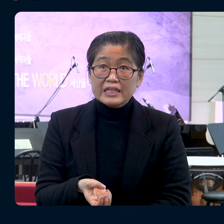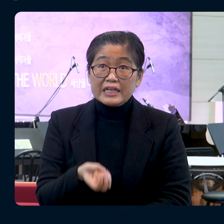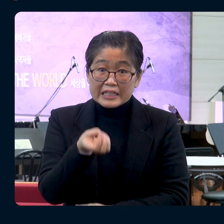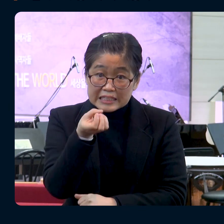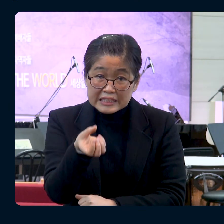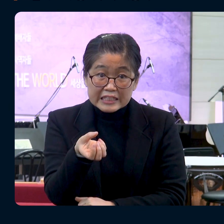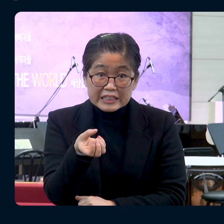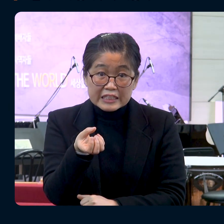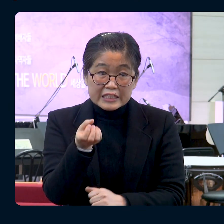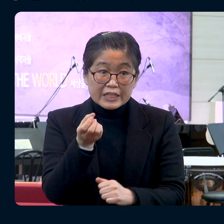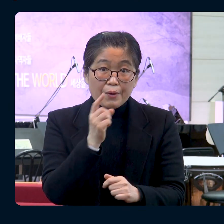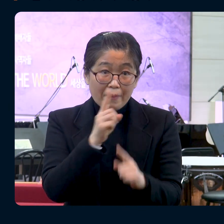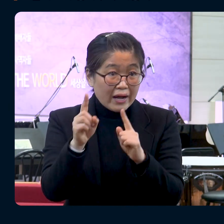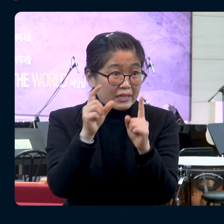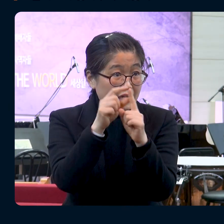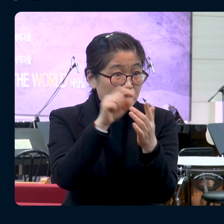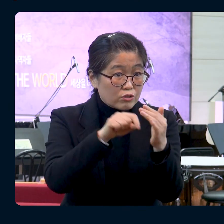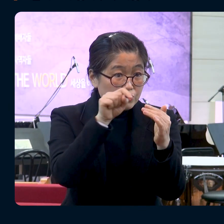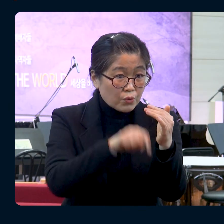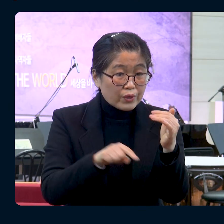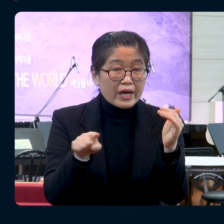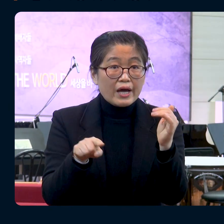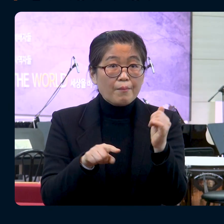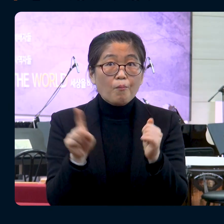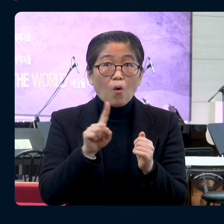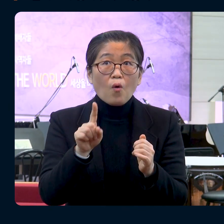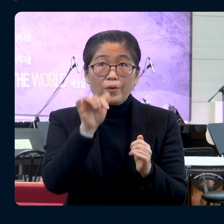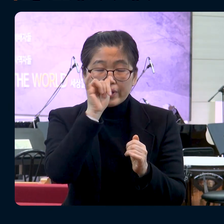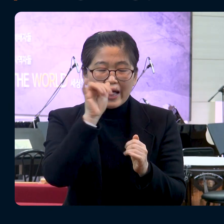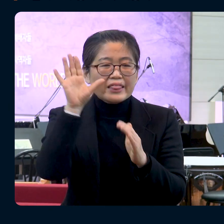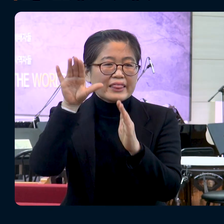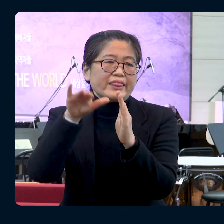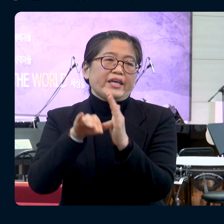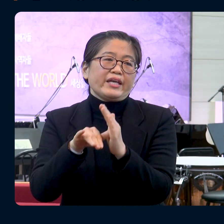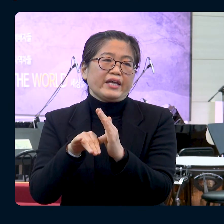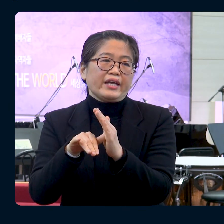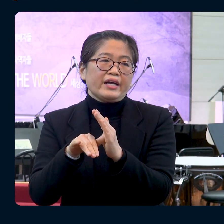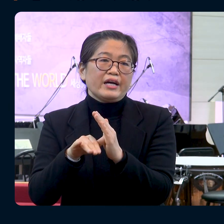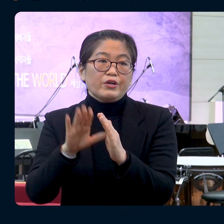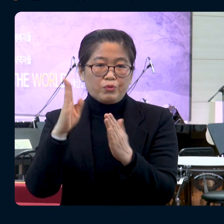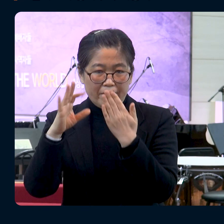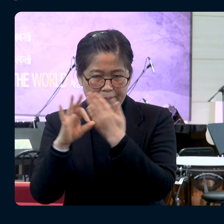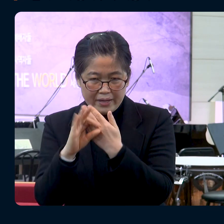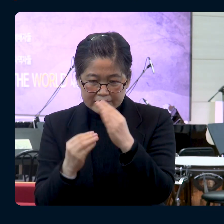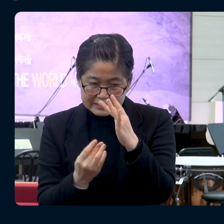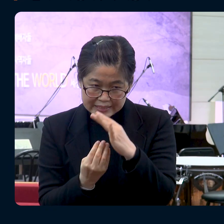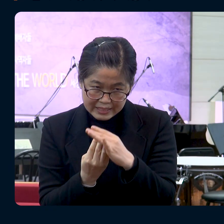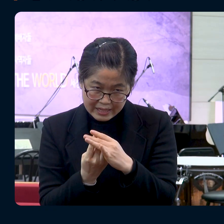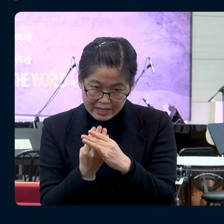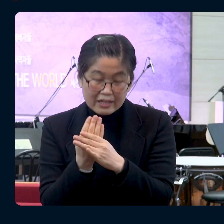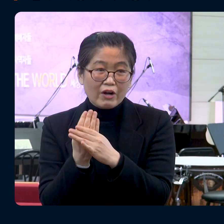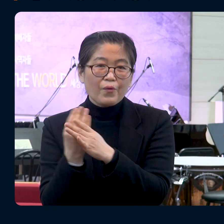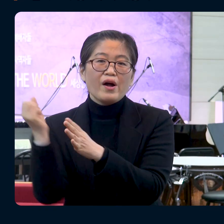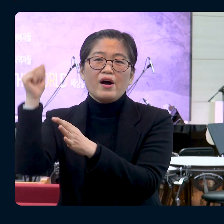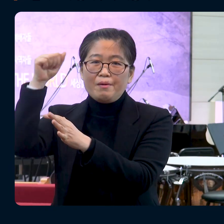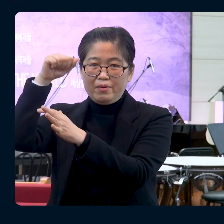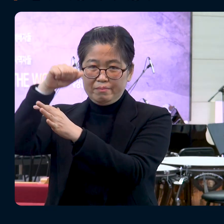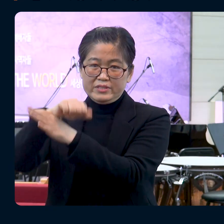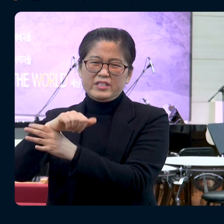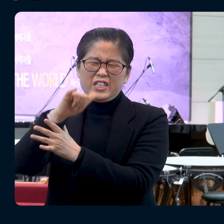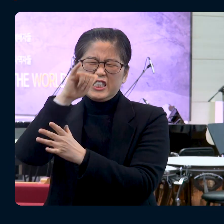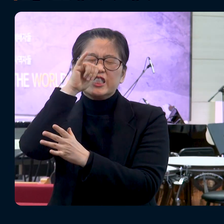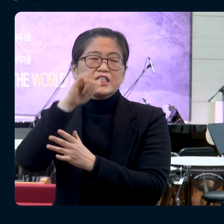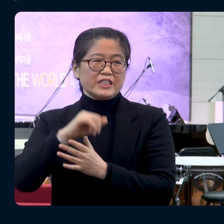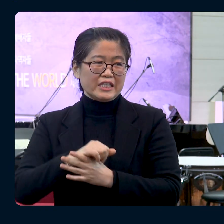한다면, 그 씨라는 말 속에 어떤 믿음의 고백이 들어가 있습니까? 때가 되면 반드시 싹이 나고 열매가